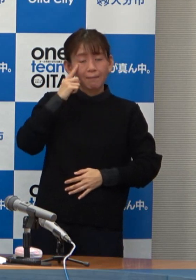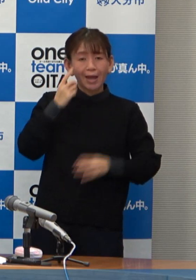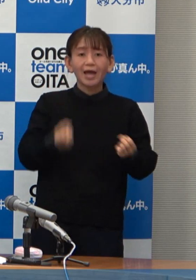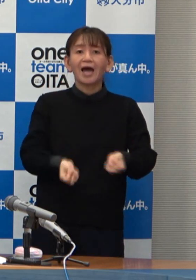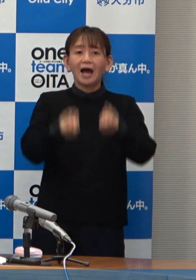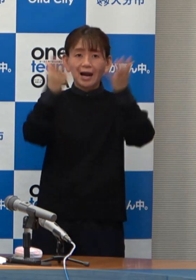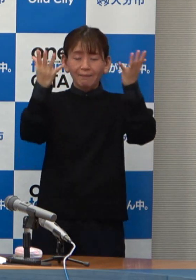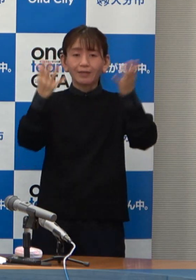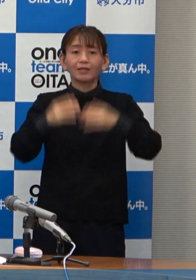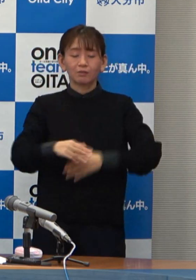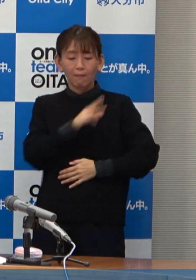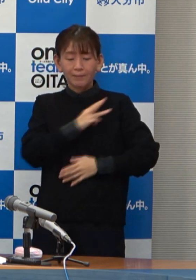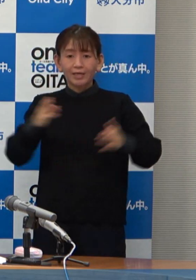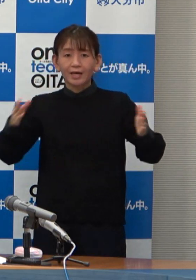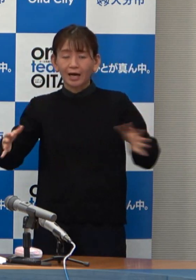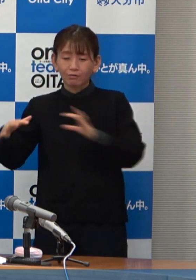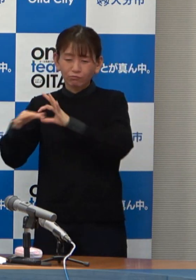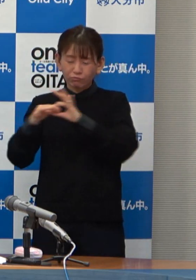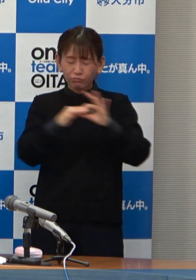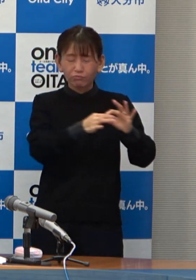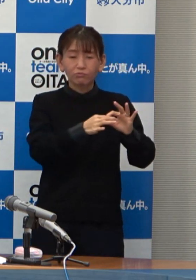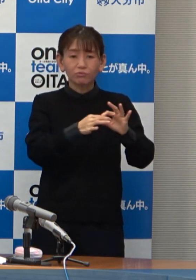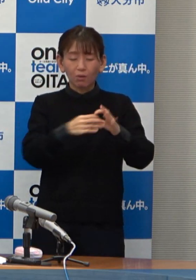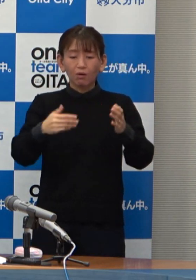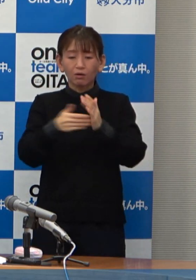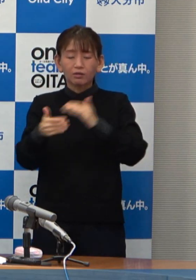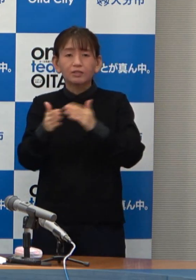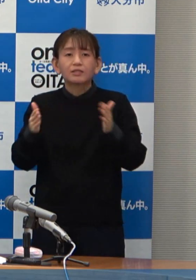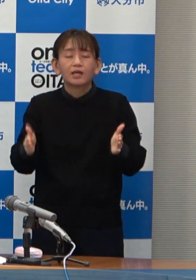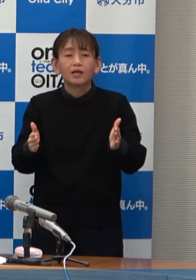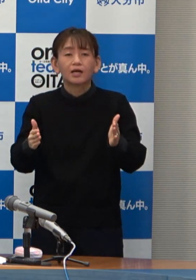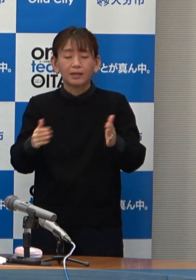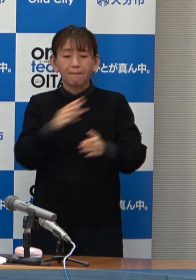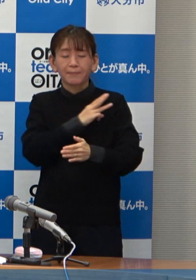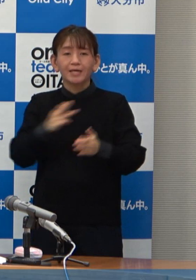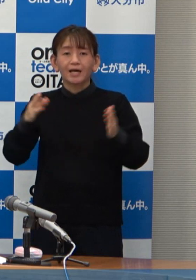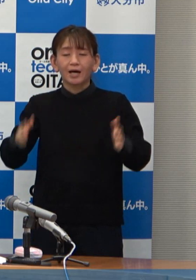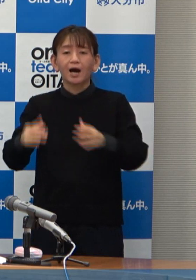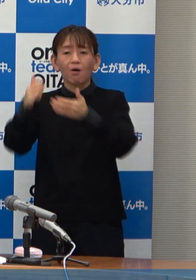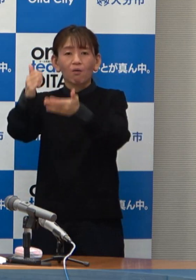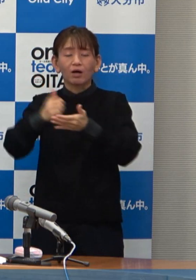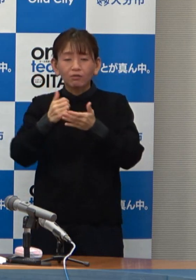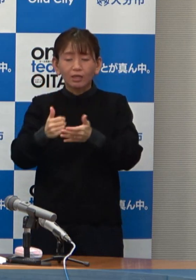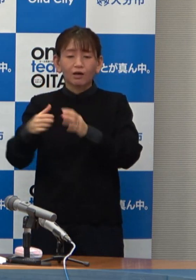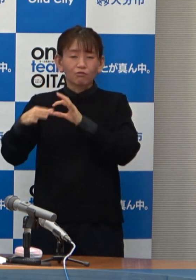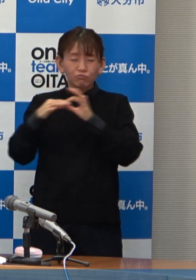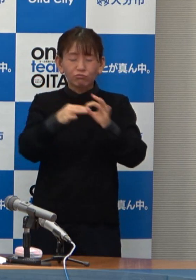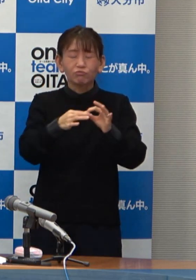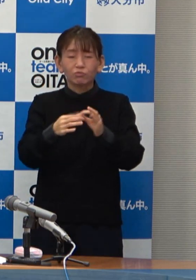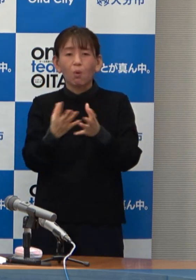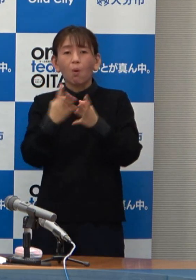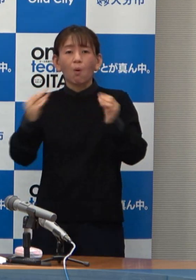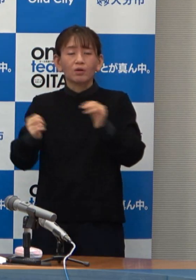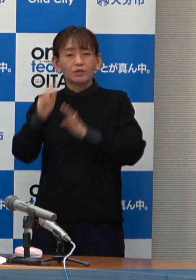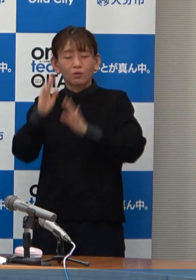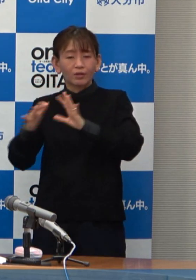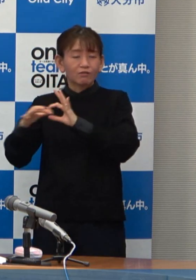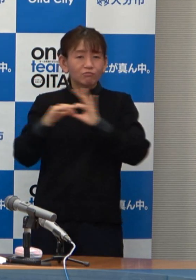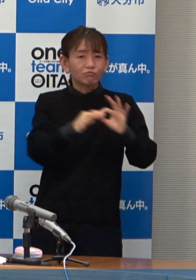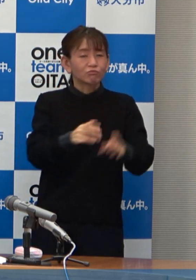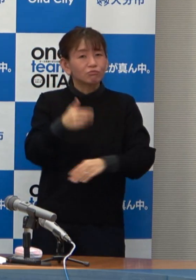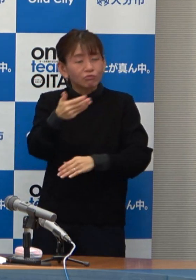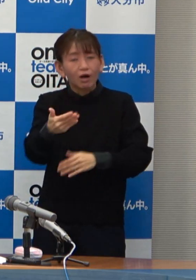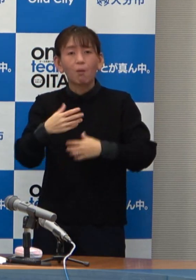規制をかけて3日間皆さんが出てきてくれるだろうかっていう不安が1つえ3日間続けててなかなか